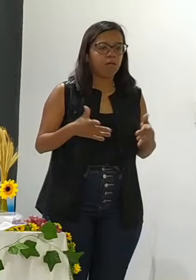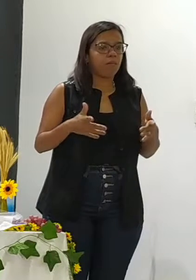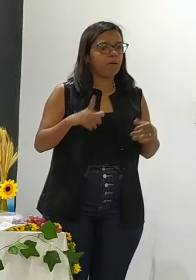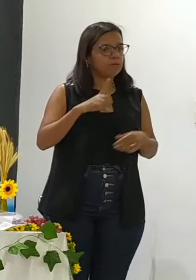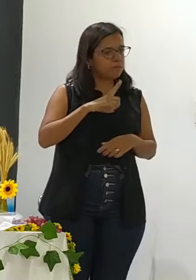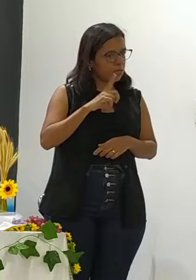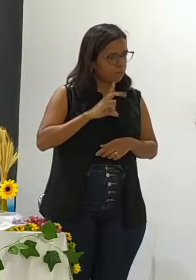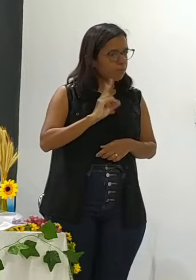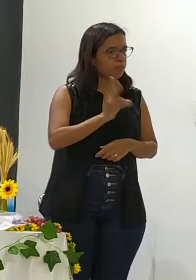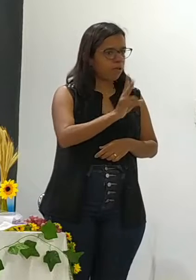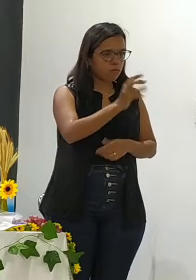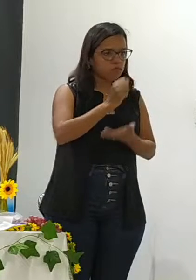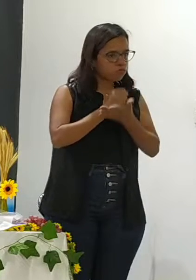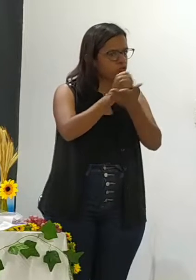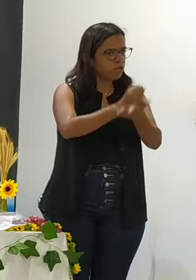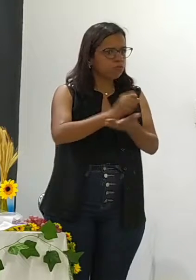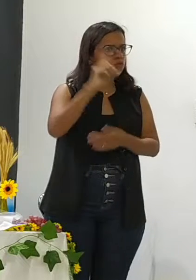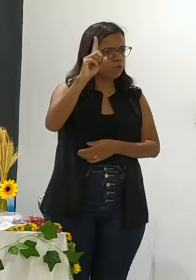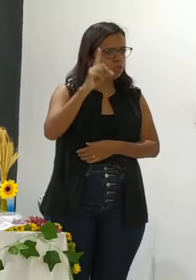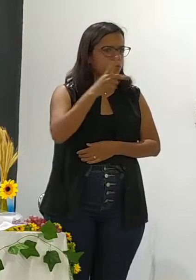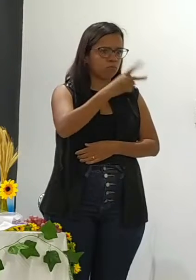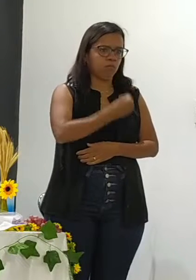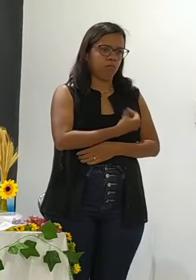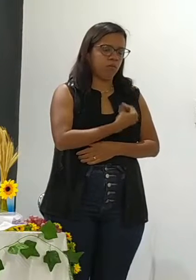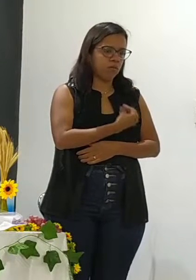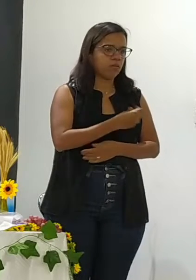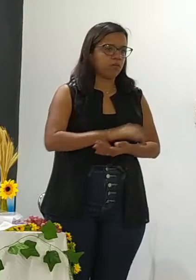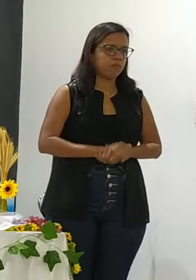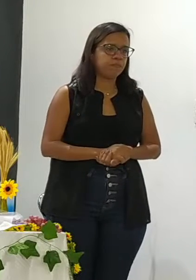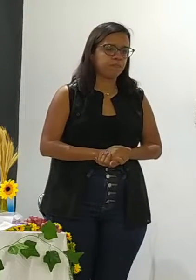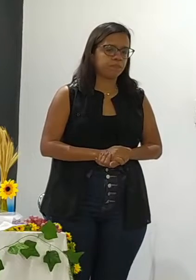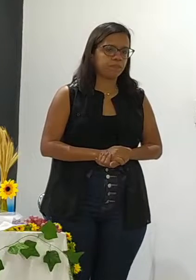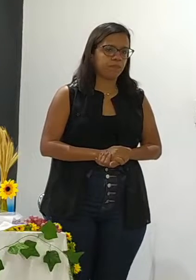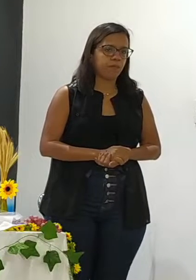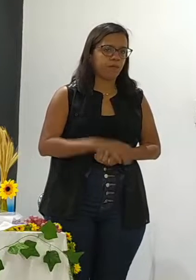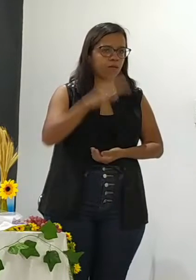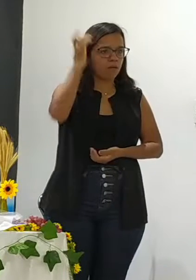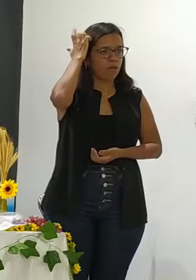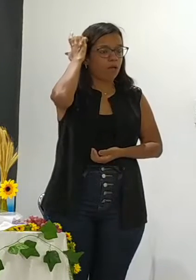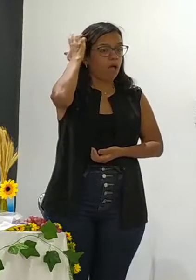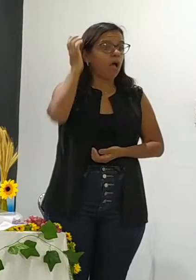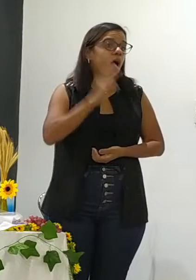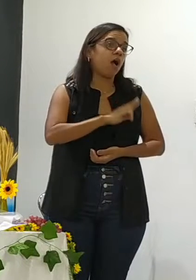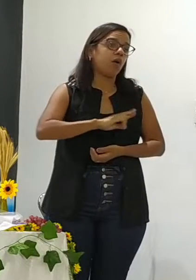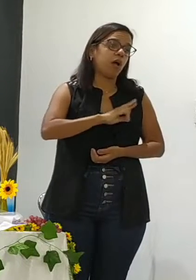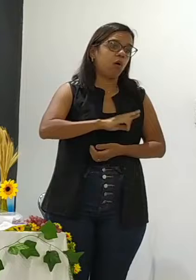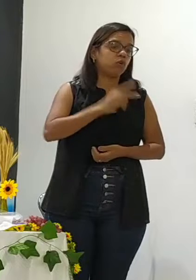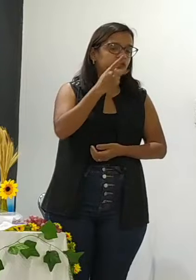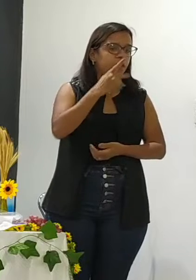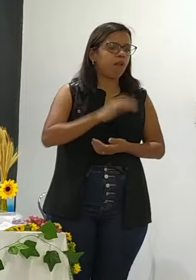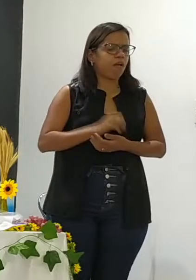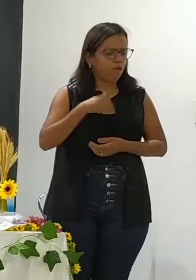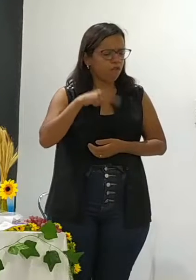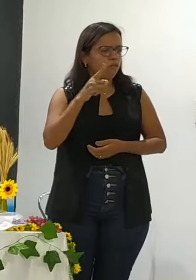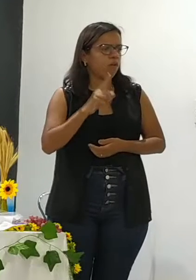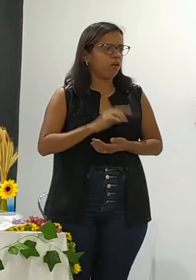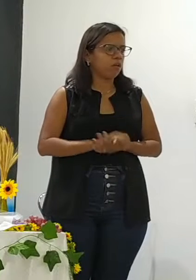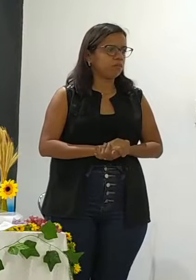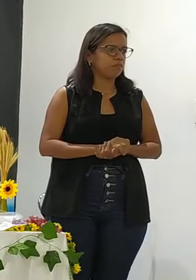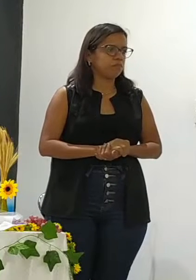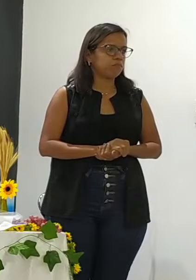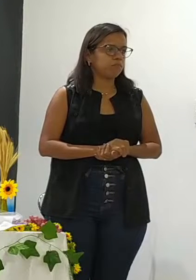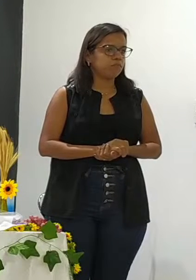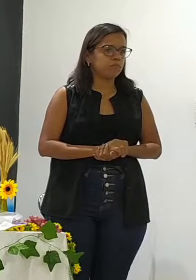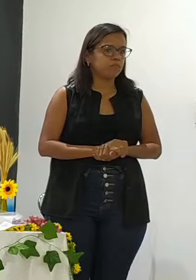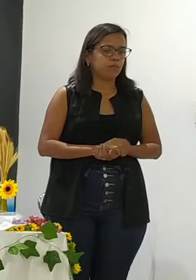há uma provisão de Deus. Aleluia, glória a Deus. Agora, Ruth, ela diz assim: eu vou lá, posso ir lá para